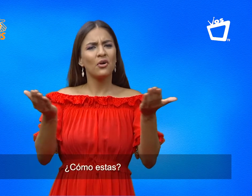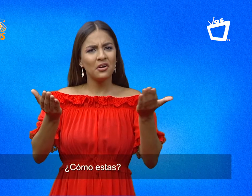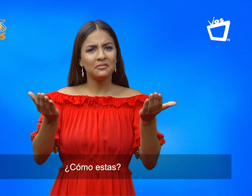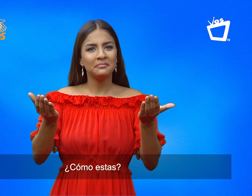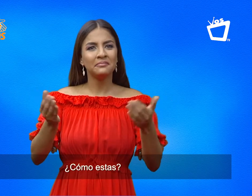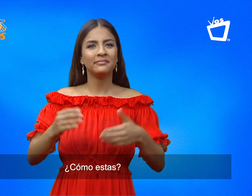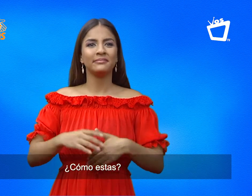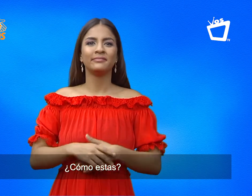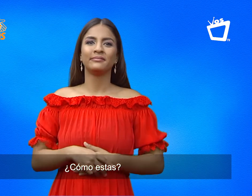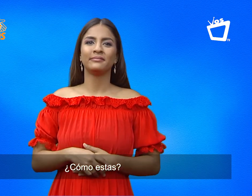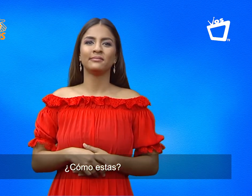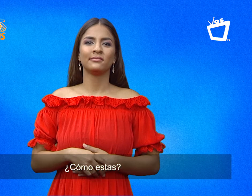cómo estás